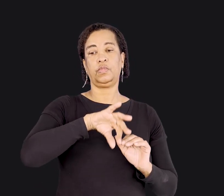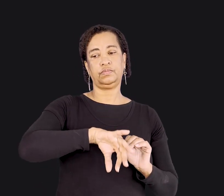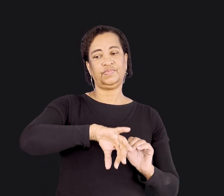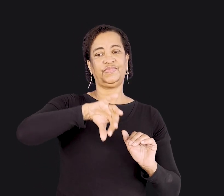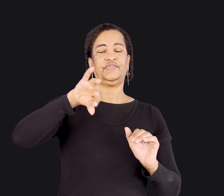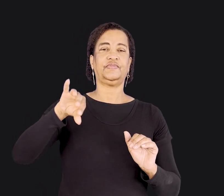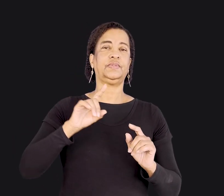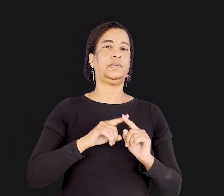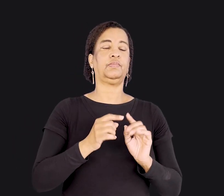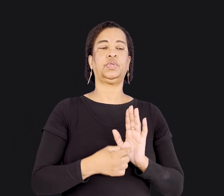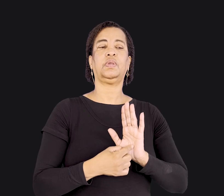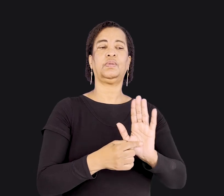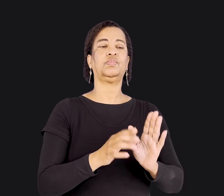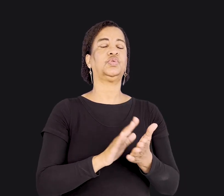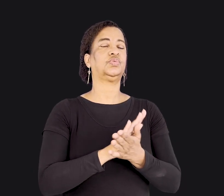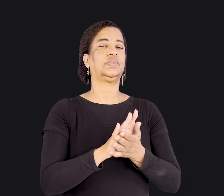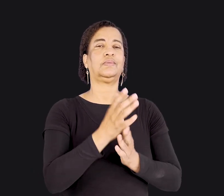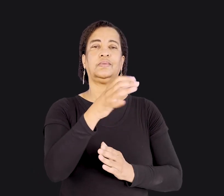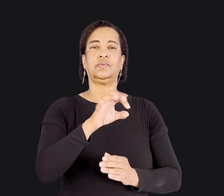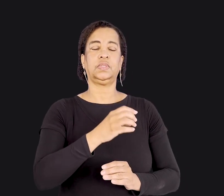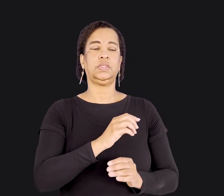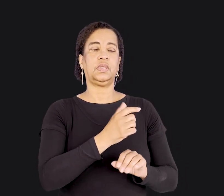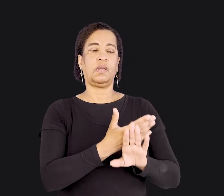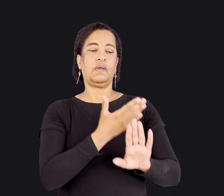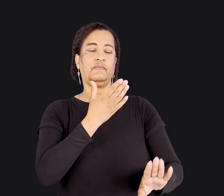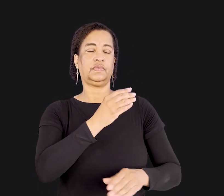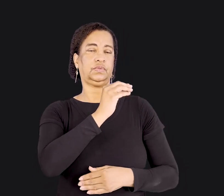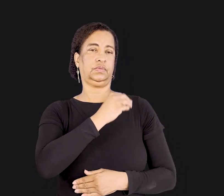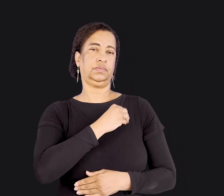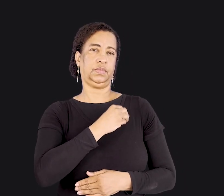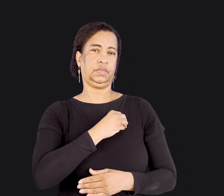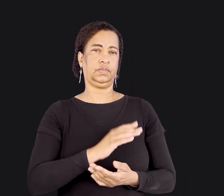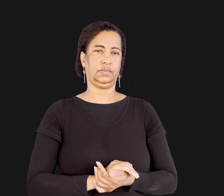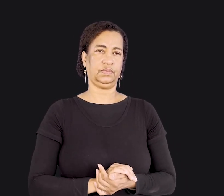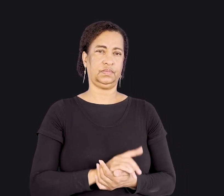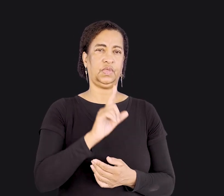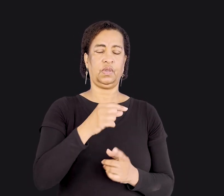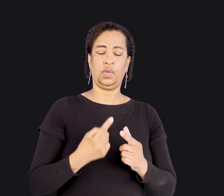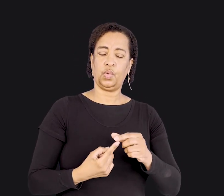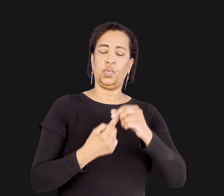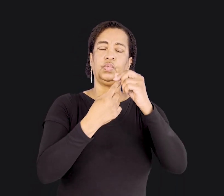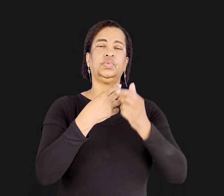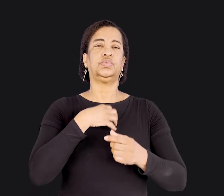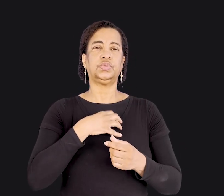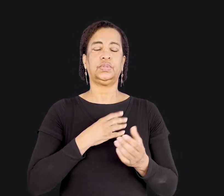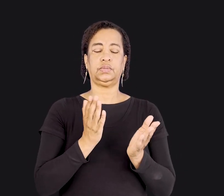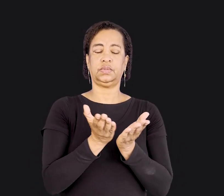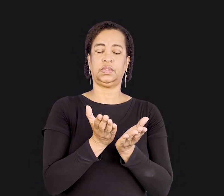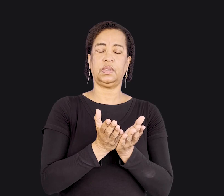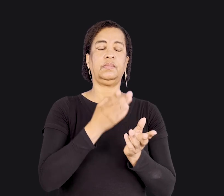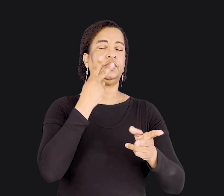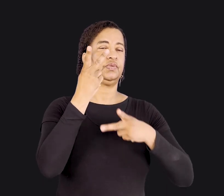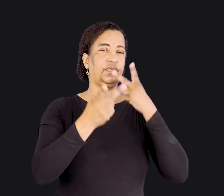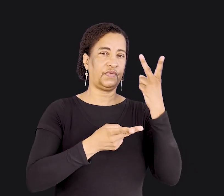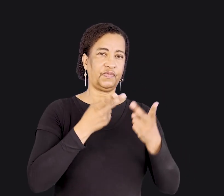ele não demonstrou disposição de se afastar do pecado. E essa é a única situação em que a Bíblia recomenda esse tipo